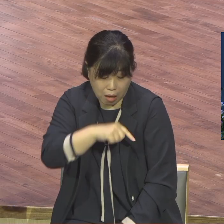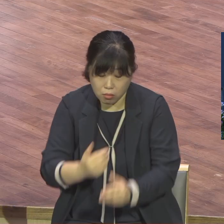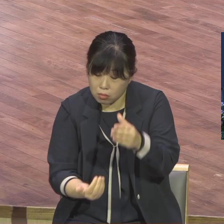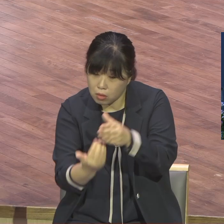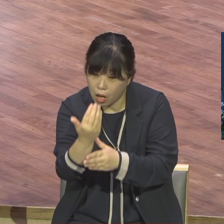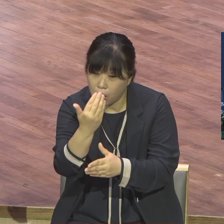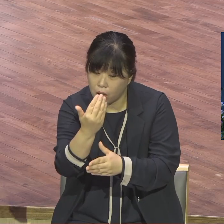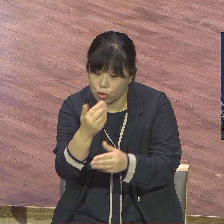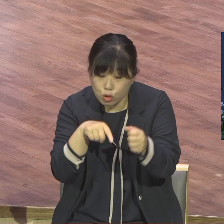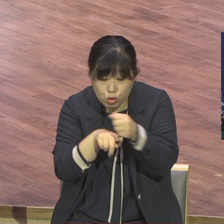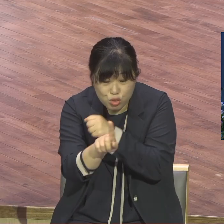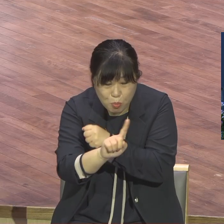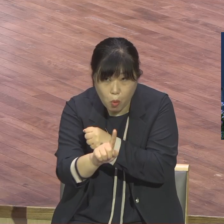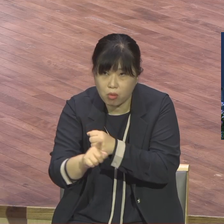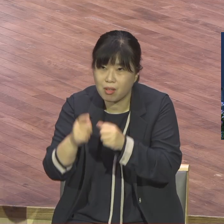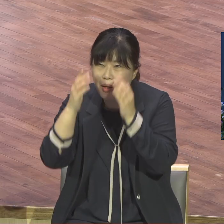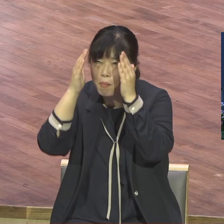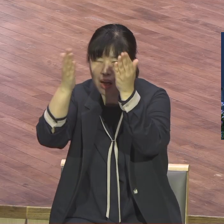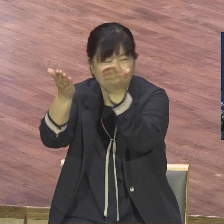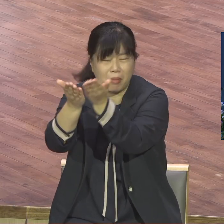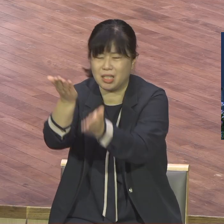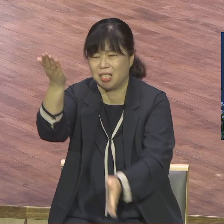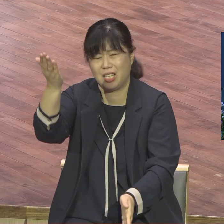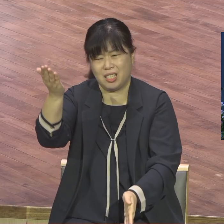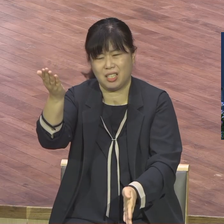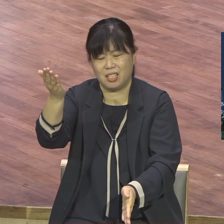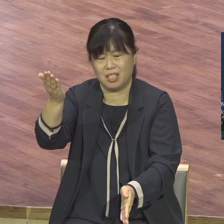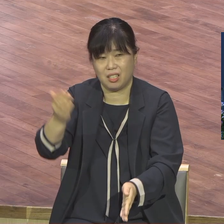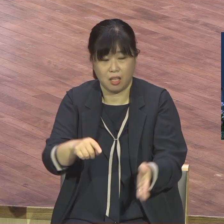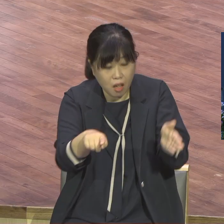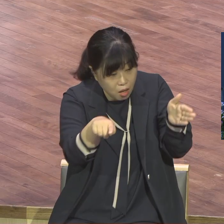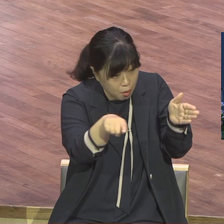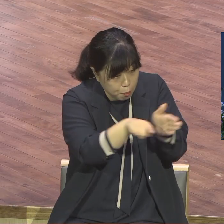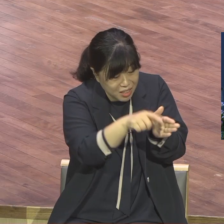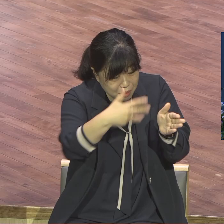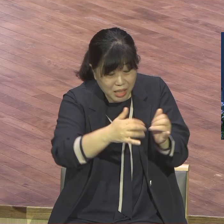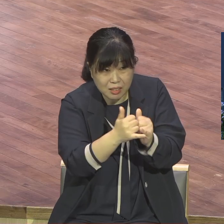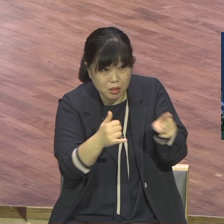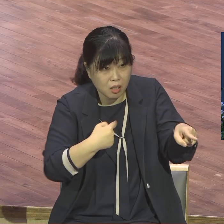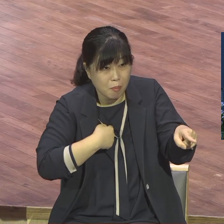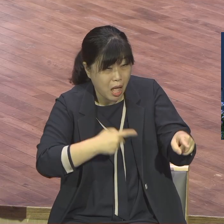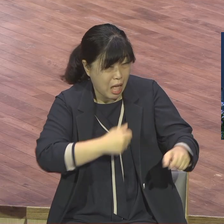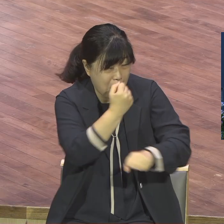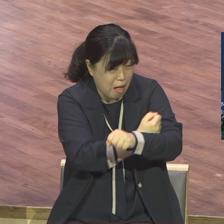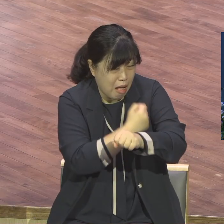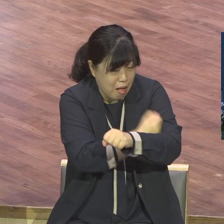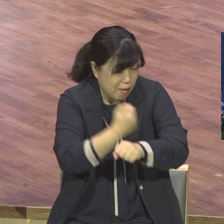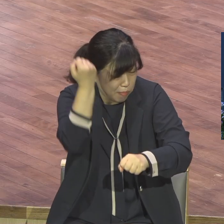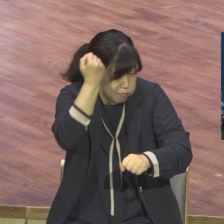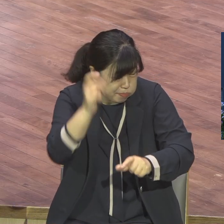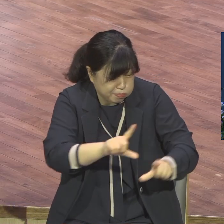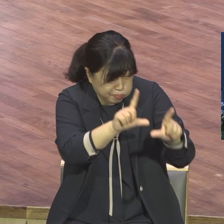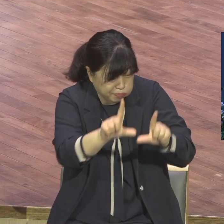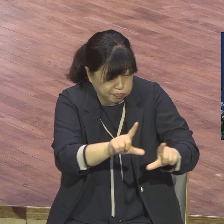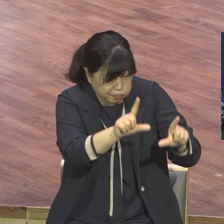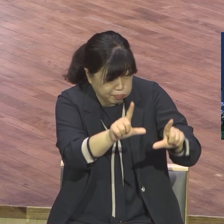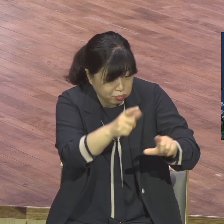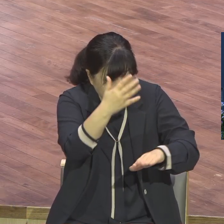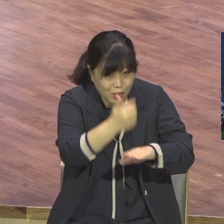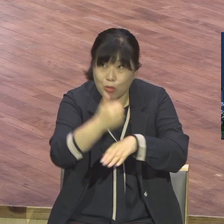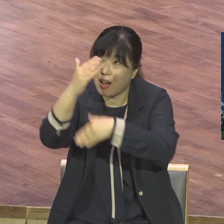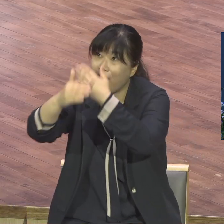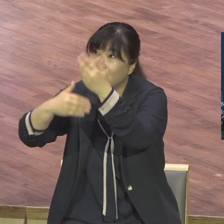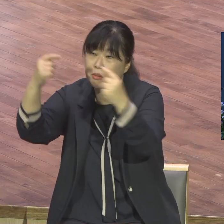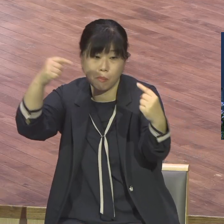지금 현장에 불신 영혼들이 뭐하고 있어요? 눈먼 최선을 다하고 있어요. 불신자들 눈먼 최선을